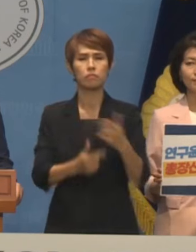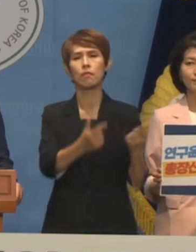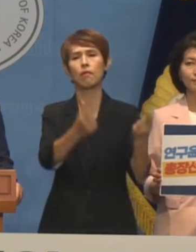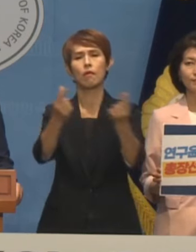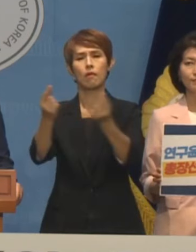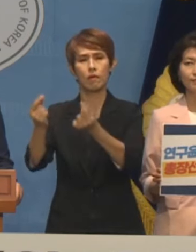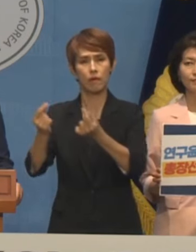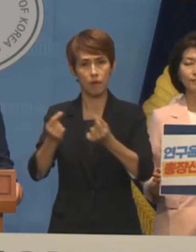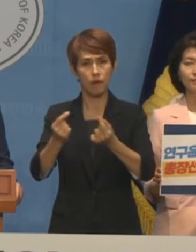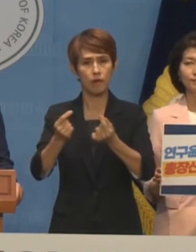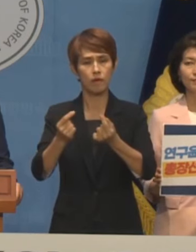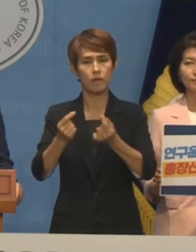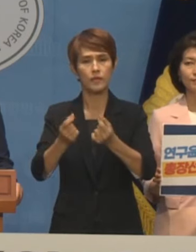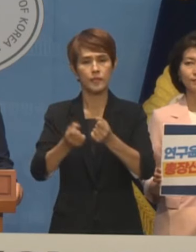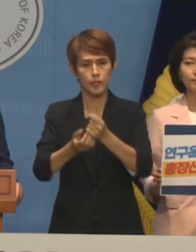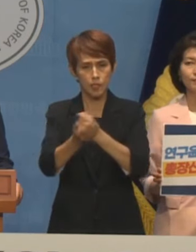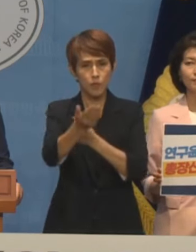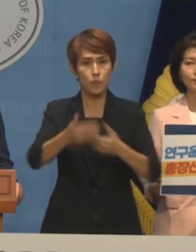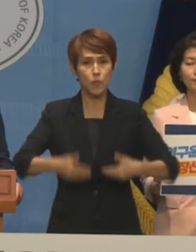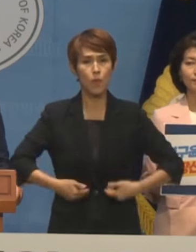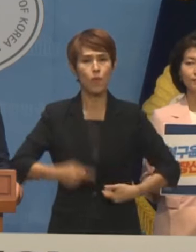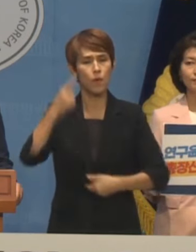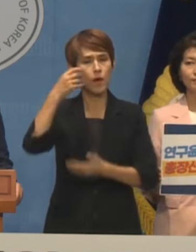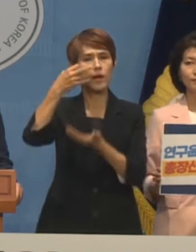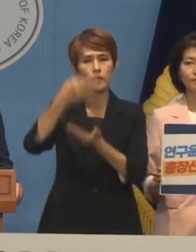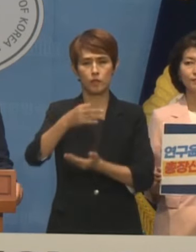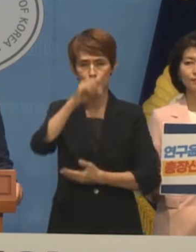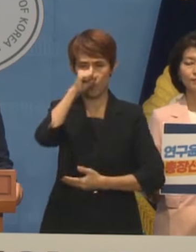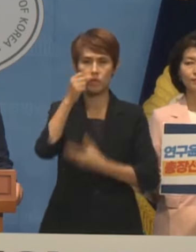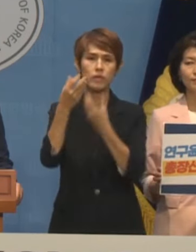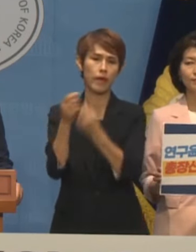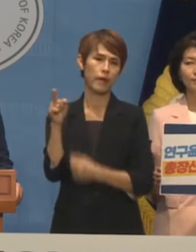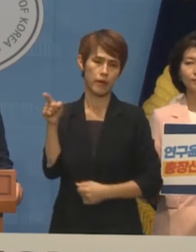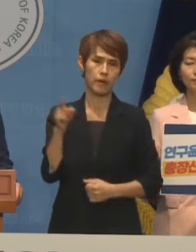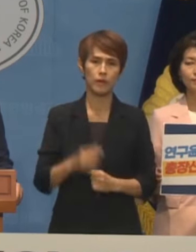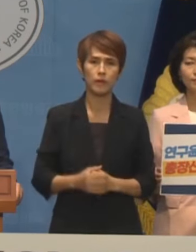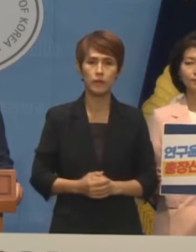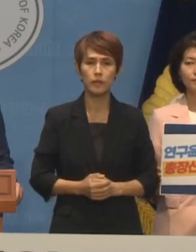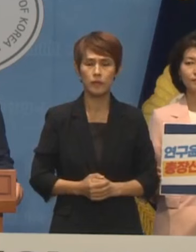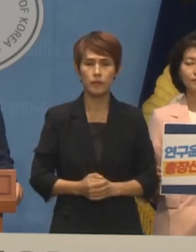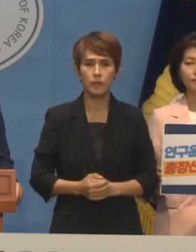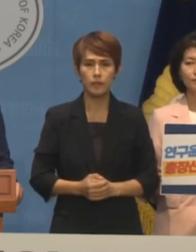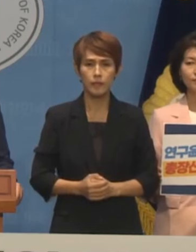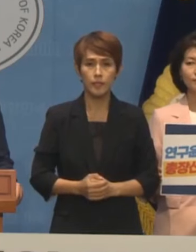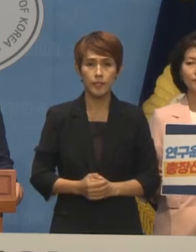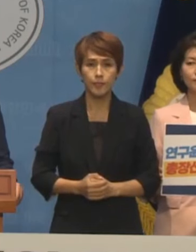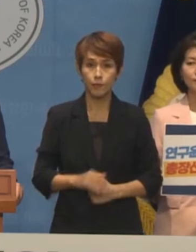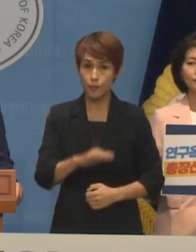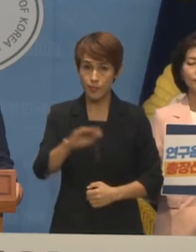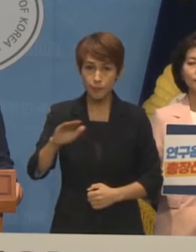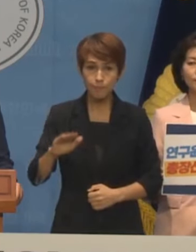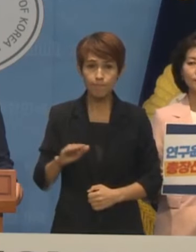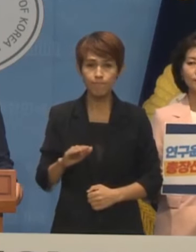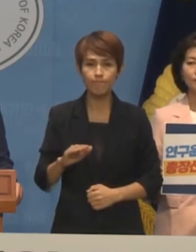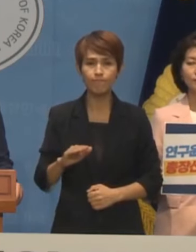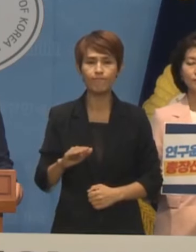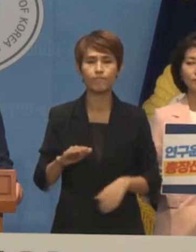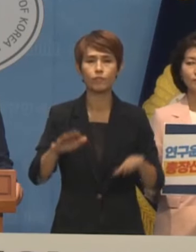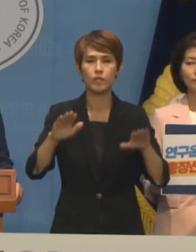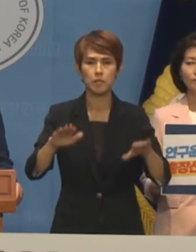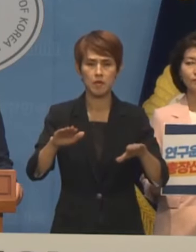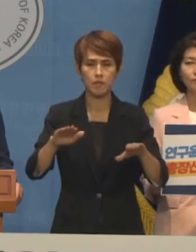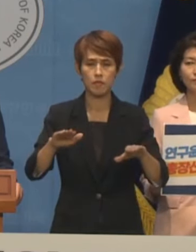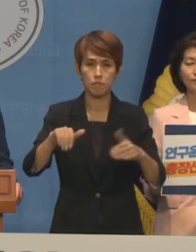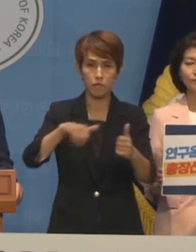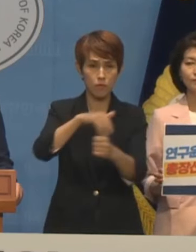공통적으로 추구해야 될 가치를 보여주는 좋은 사례라고 아니할 수가 없습니다. 저희는 이번